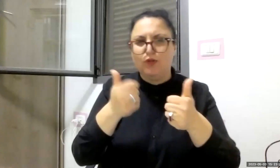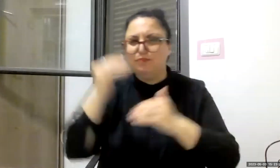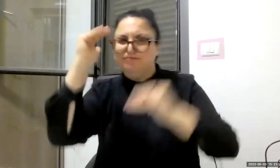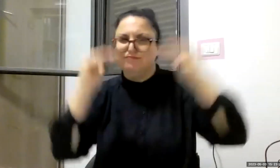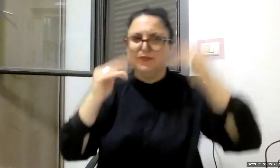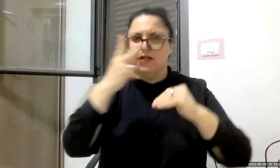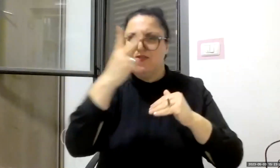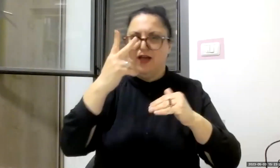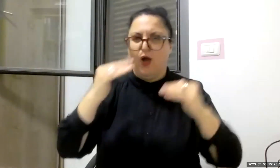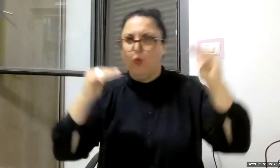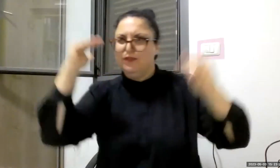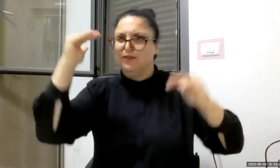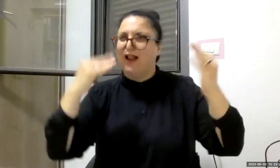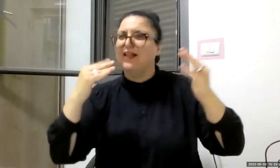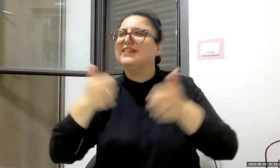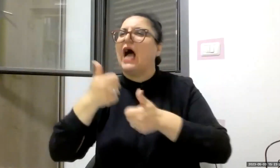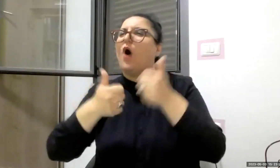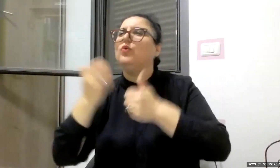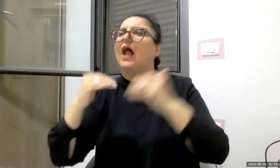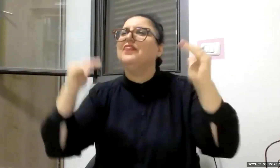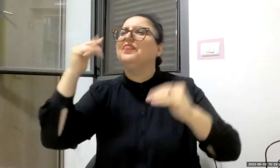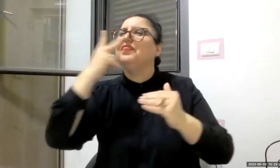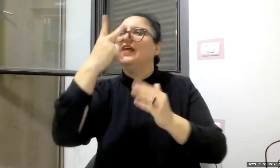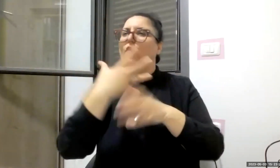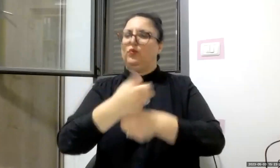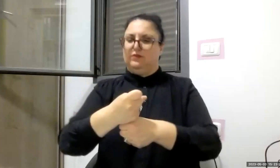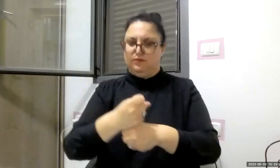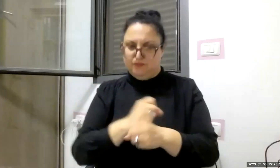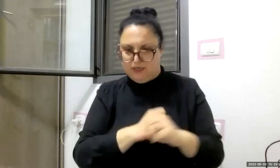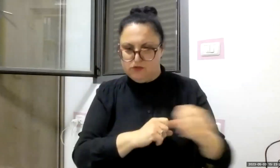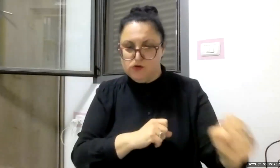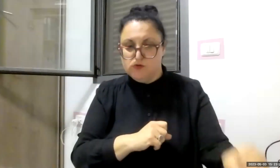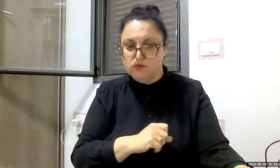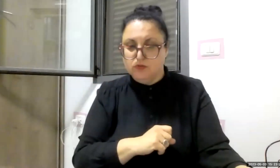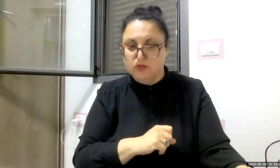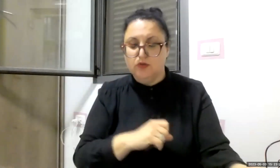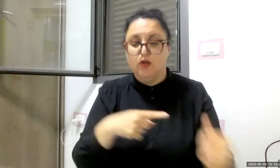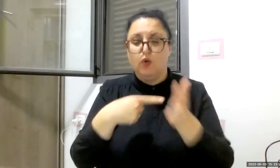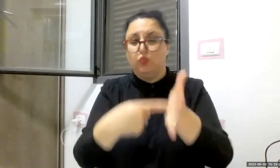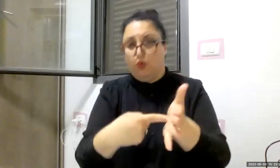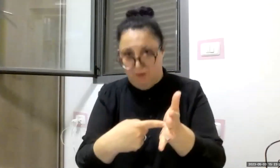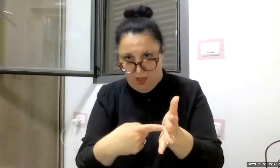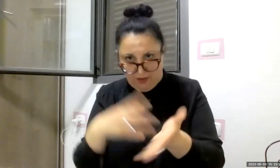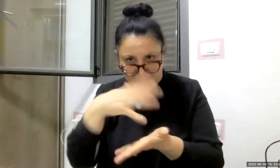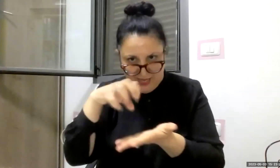וגלובלית. יש תחרות על הנראות והייצוג. לדוגמה,